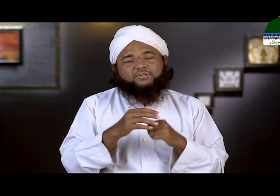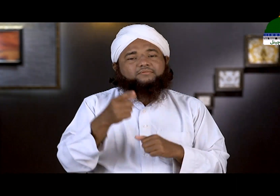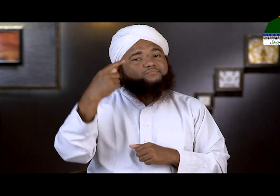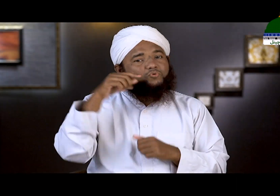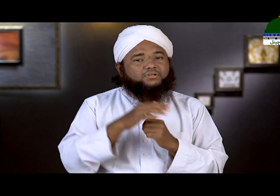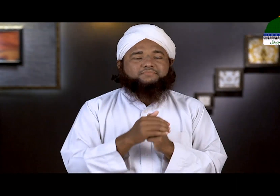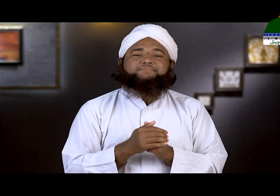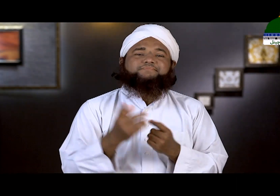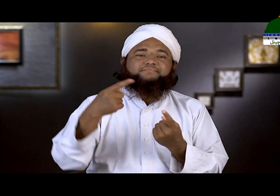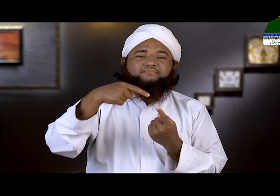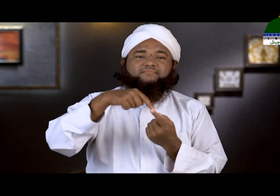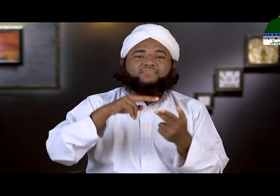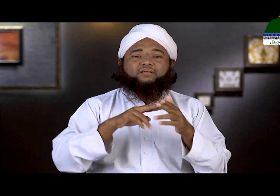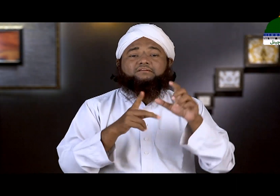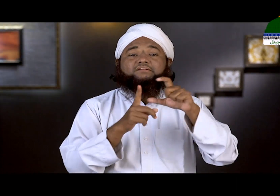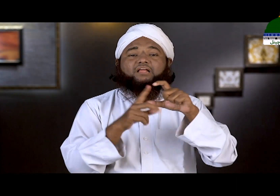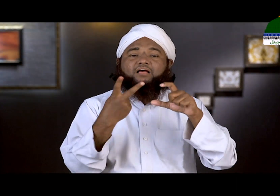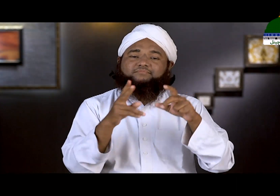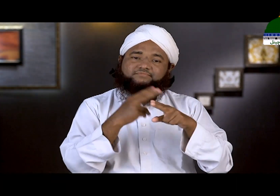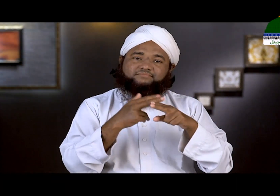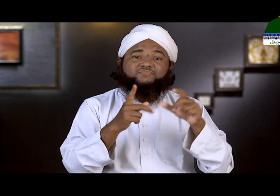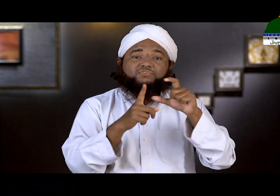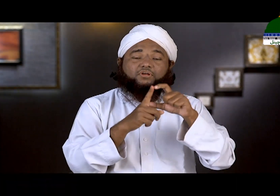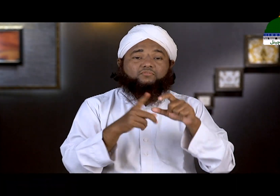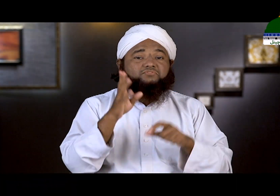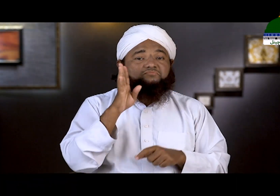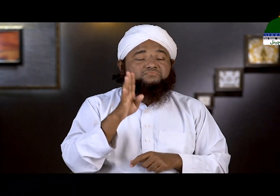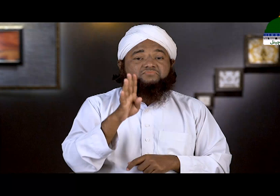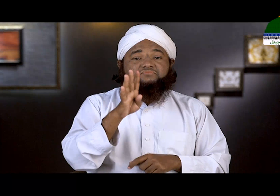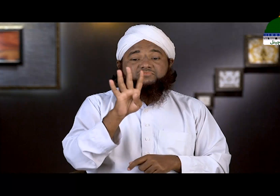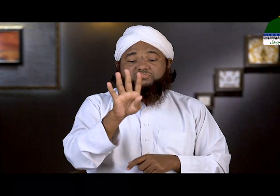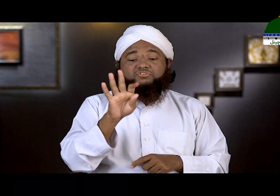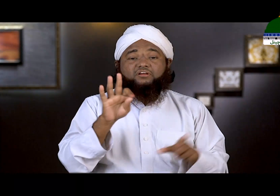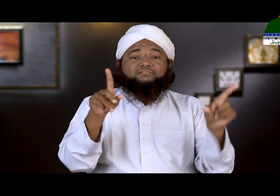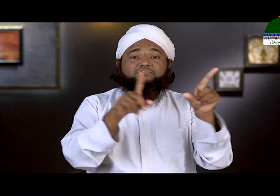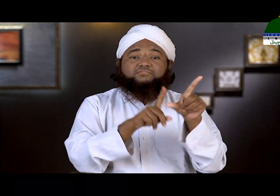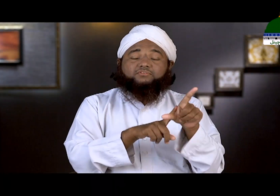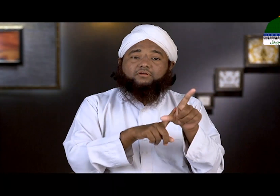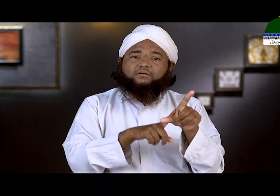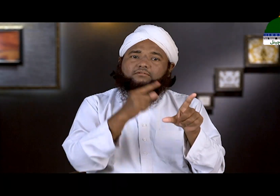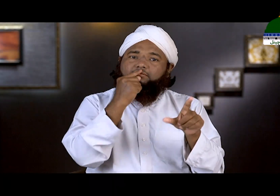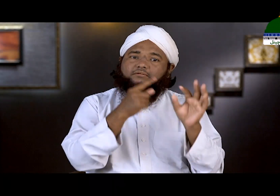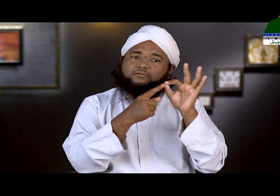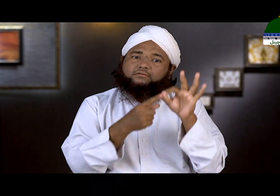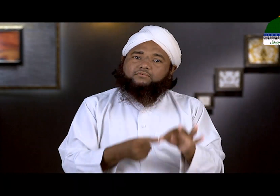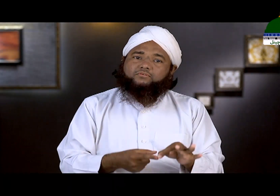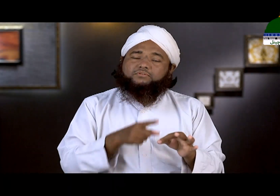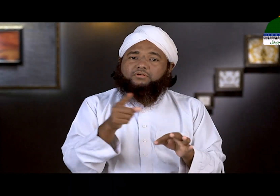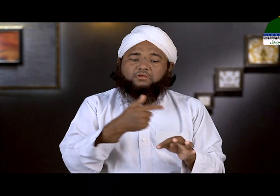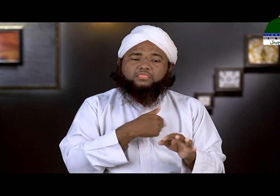میں ہے، حضرت سیدنا داؤد طائی رحمت اللہ علیہ مسلسل 40 سال روزے رکھتے رہے، مگر آپ کے اخلاص کا